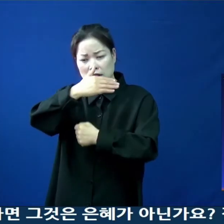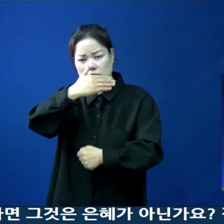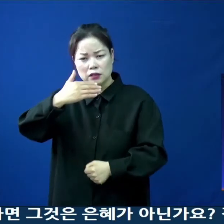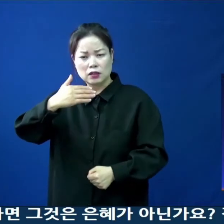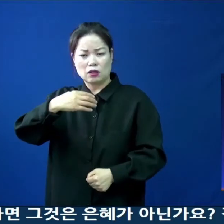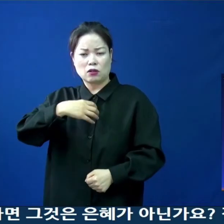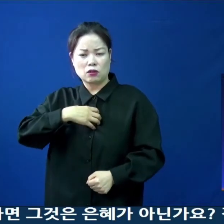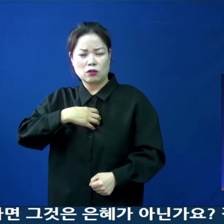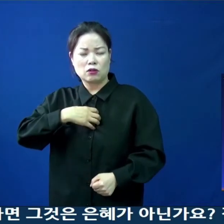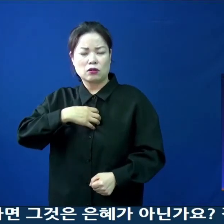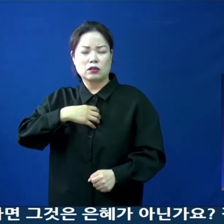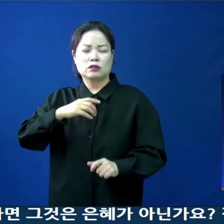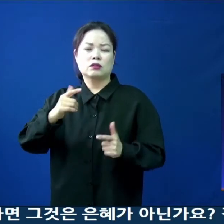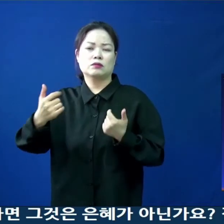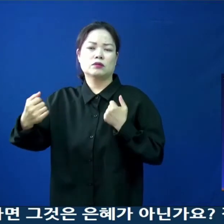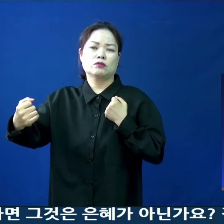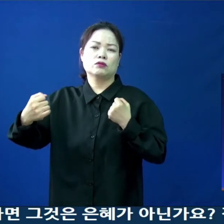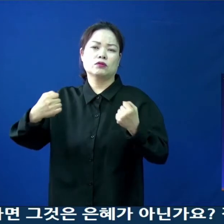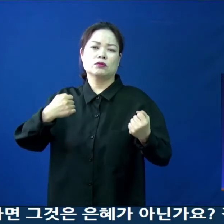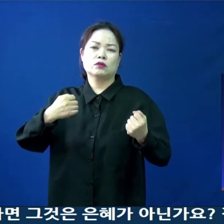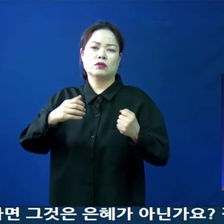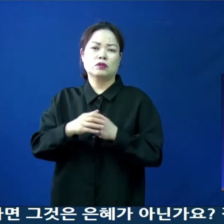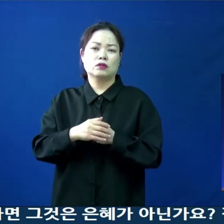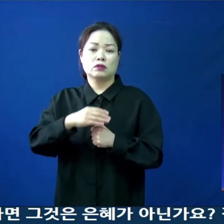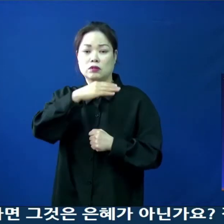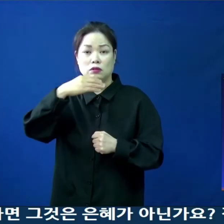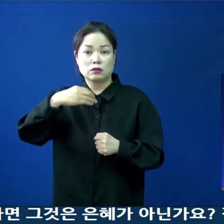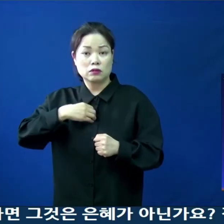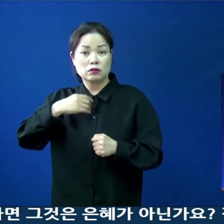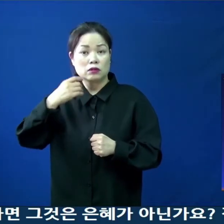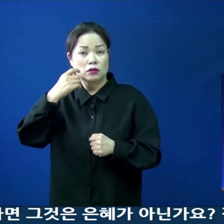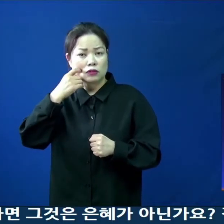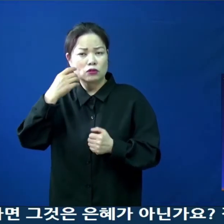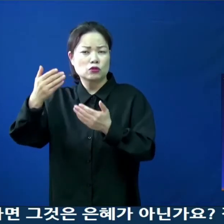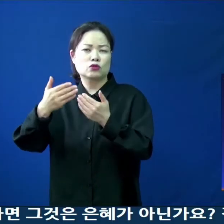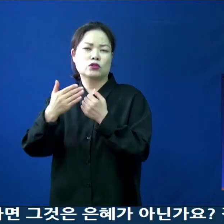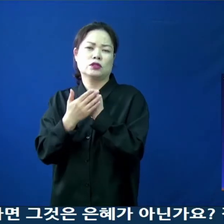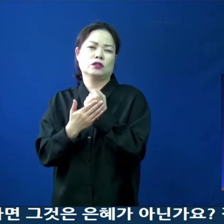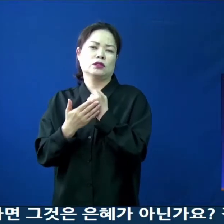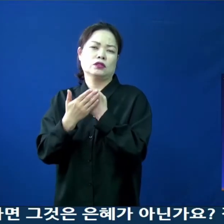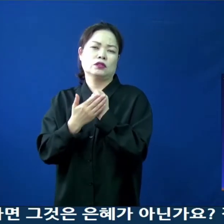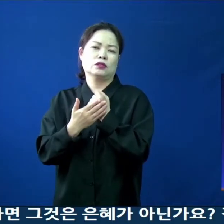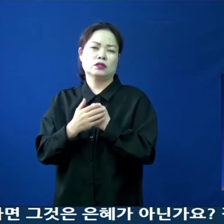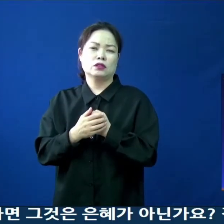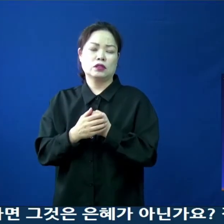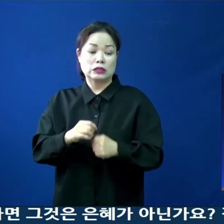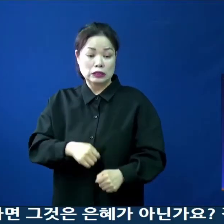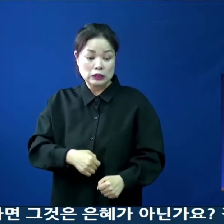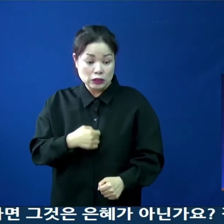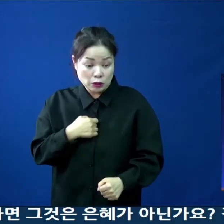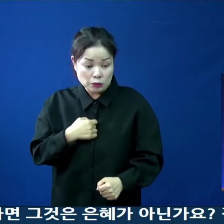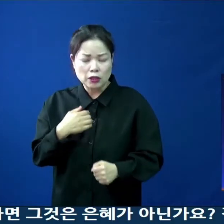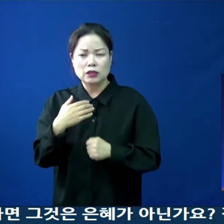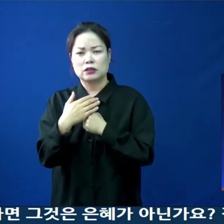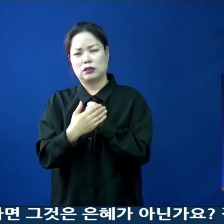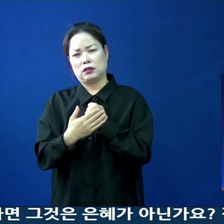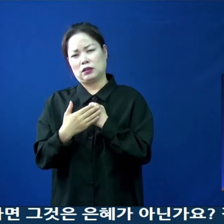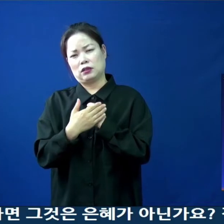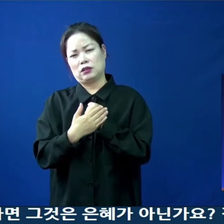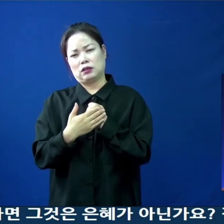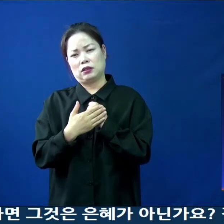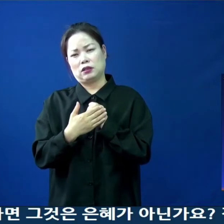경건하지 않음에도 불구하고, 불경건함에도 불구하고 주시는 은혜, 의롭다 하시는 은혜,